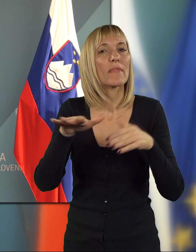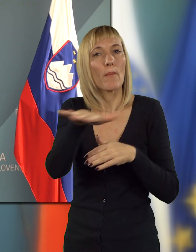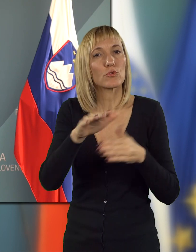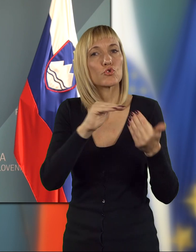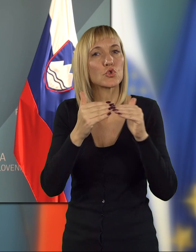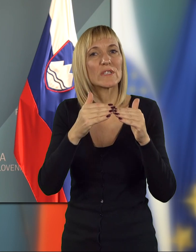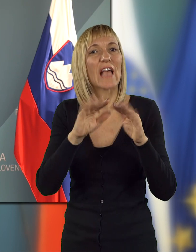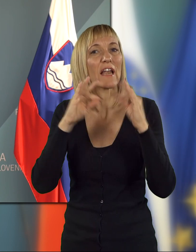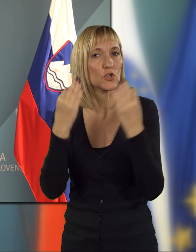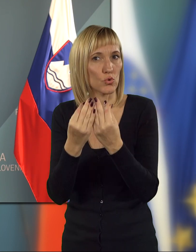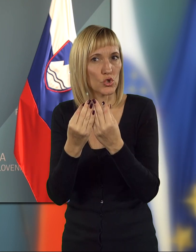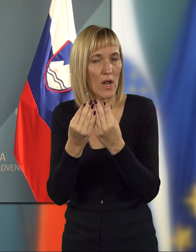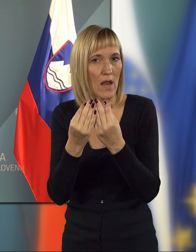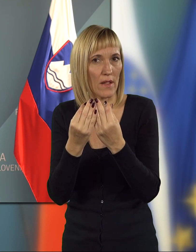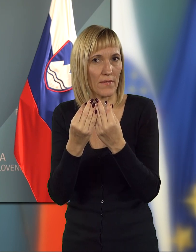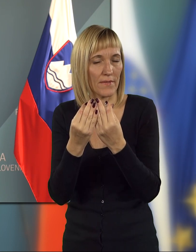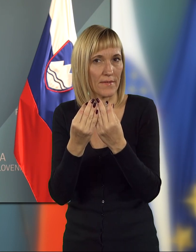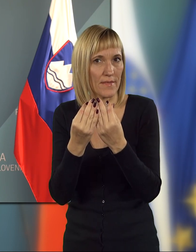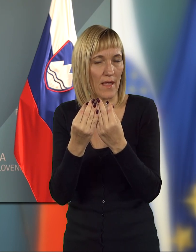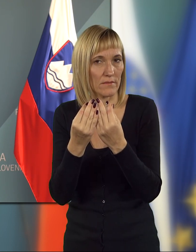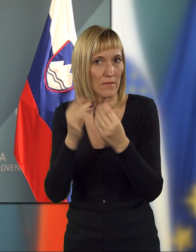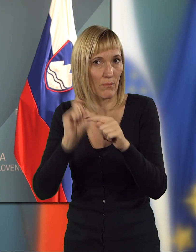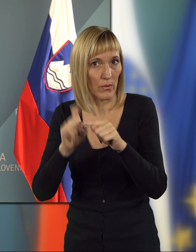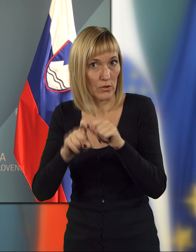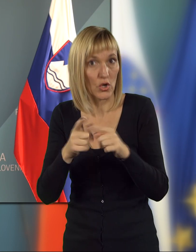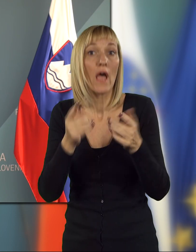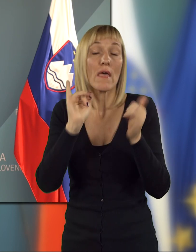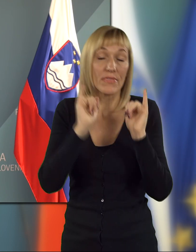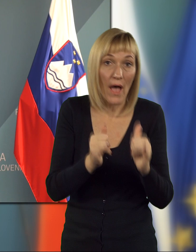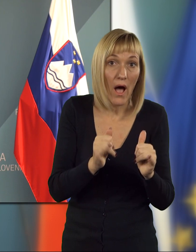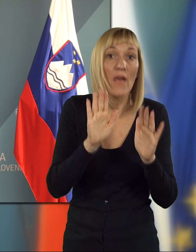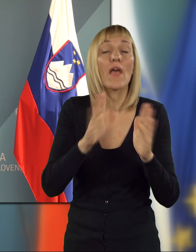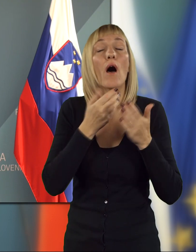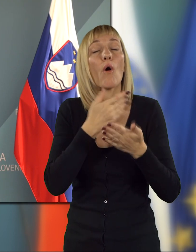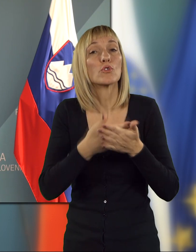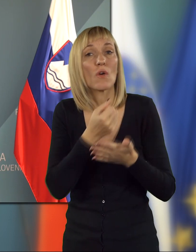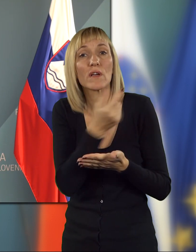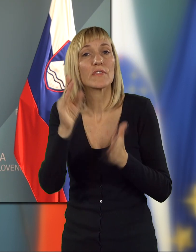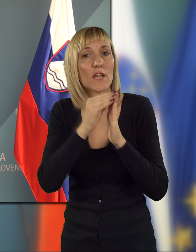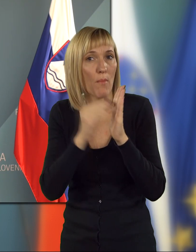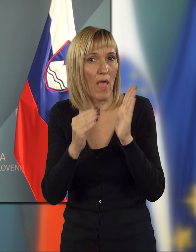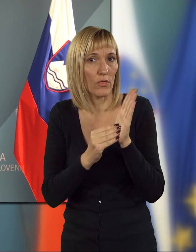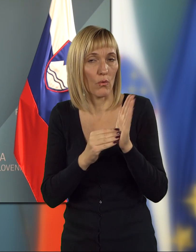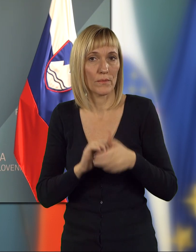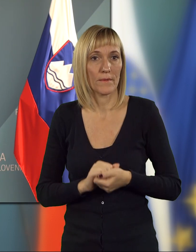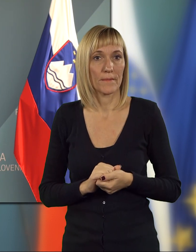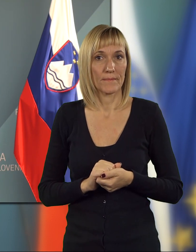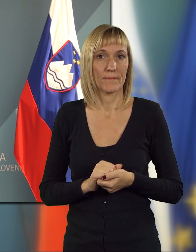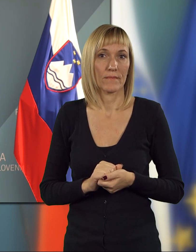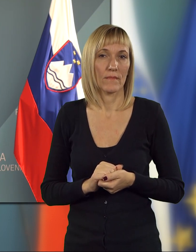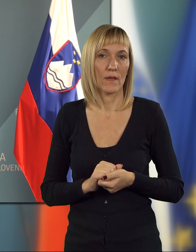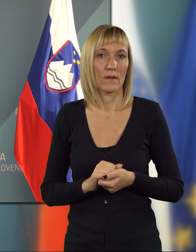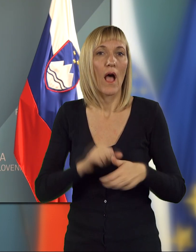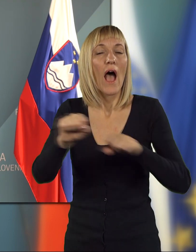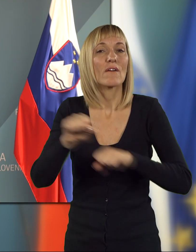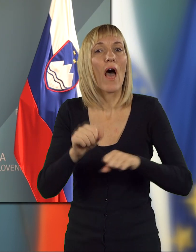družinske in socialne politike, pa me zanima, je to vlada danes storila, če da, kje, na podlagi katerih podatkov